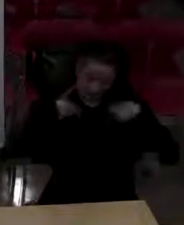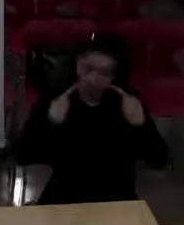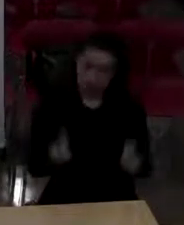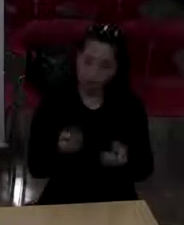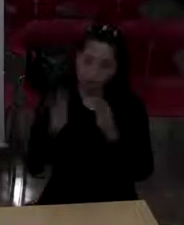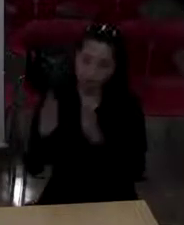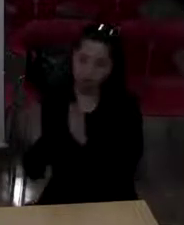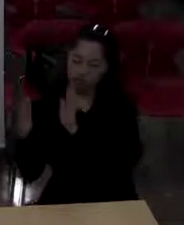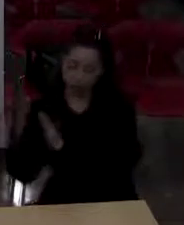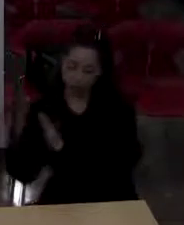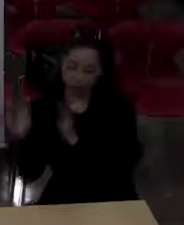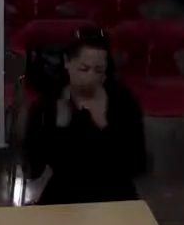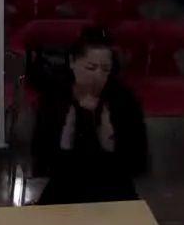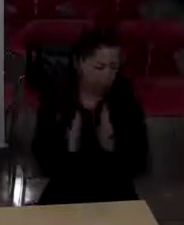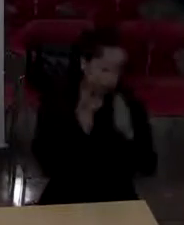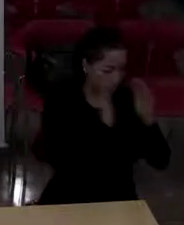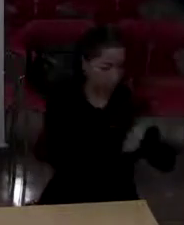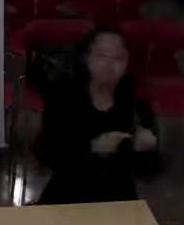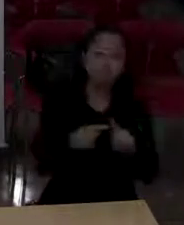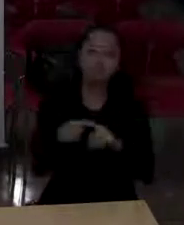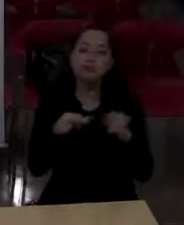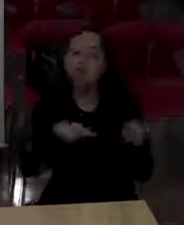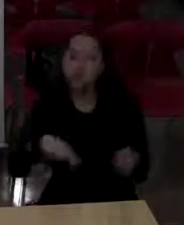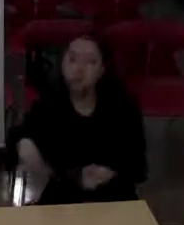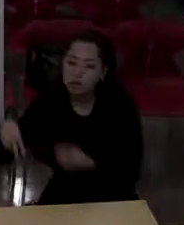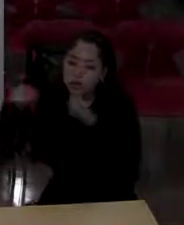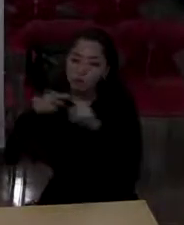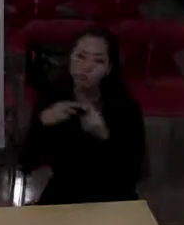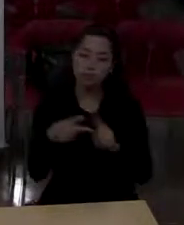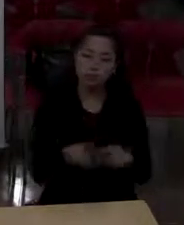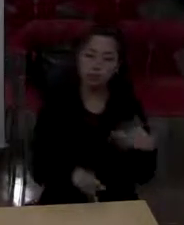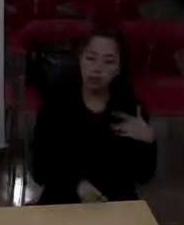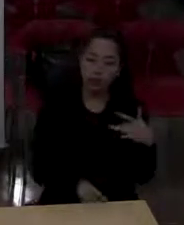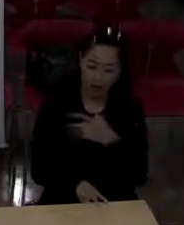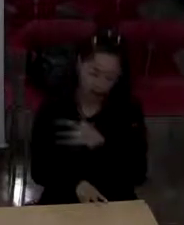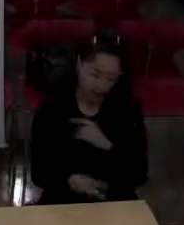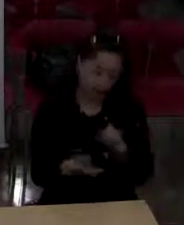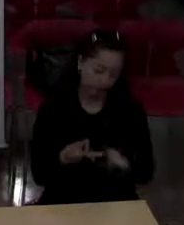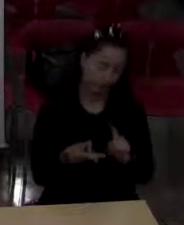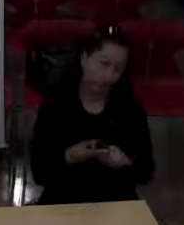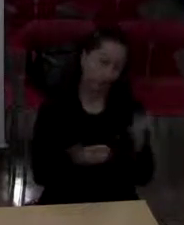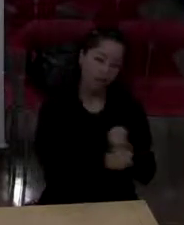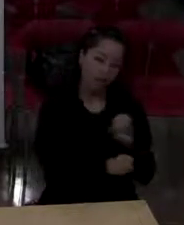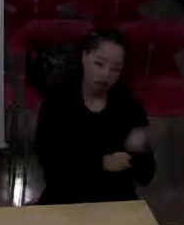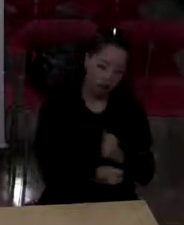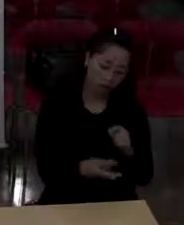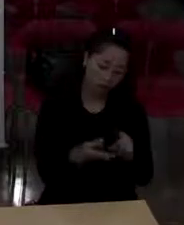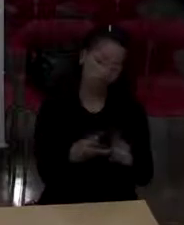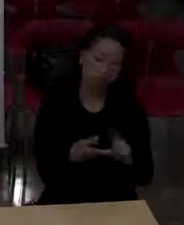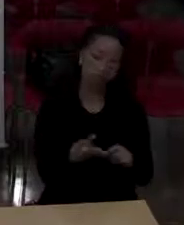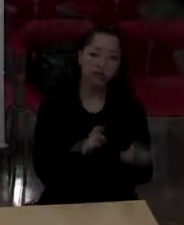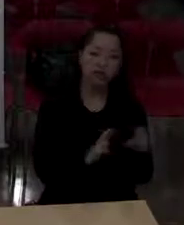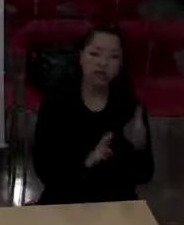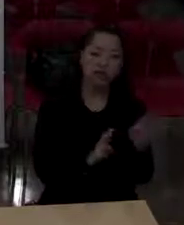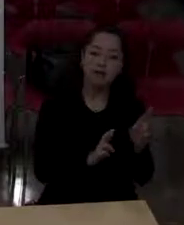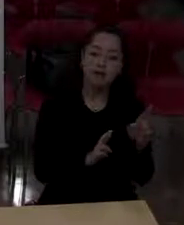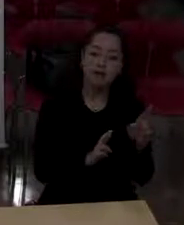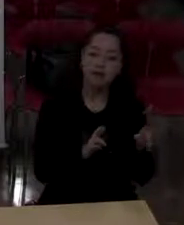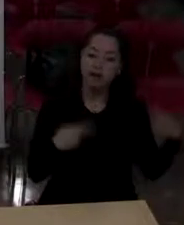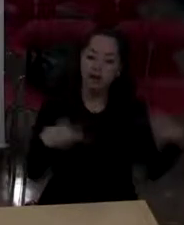educación, salud, trabajo, recreación, deporte. De acuerdo a la solicitud de ustedes,